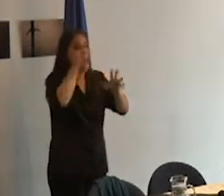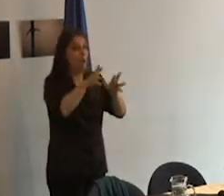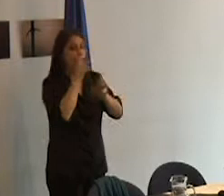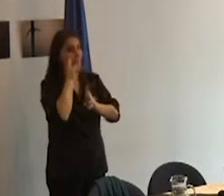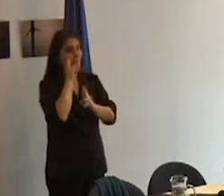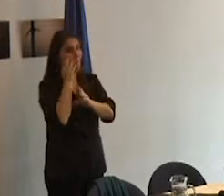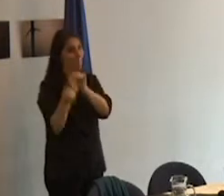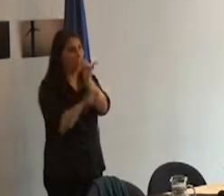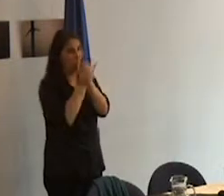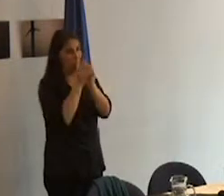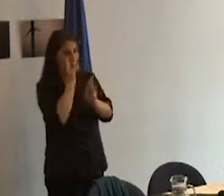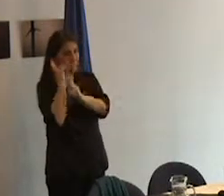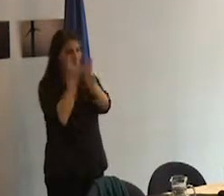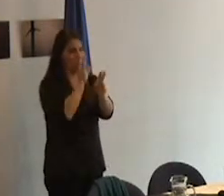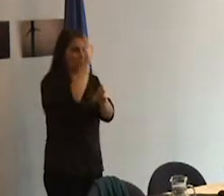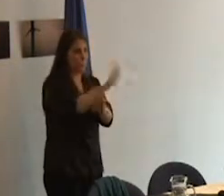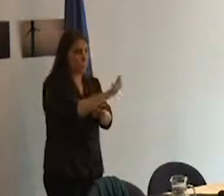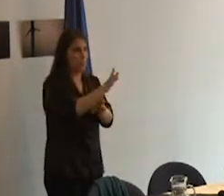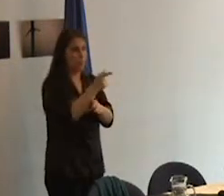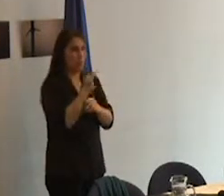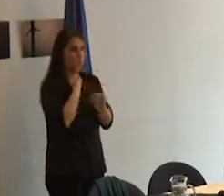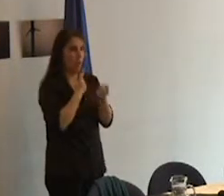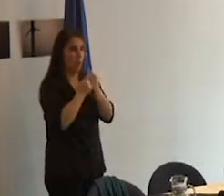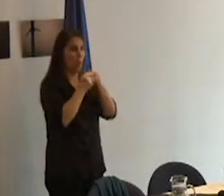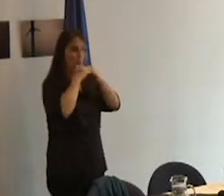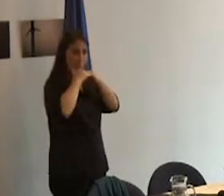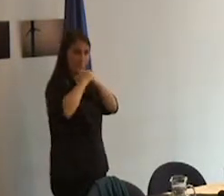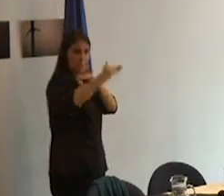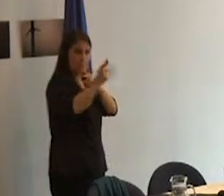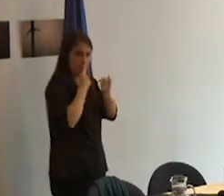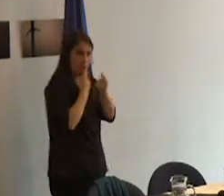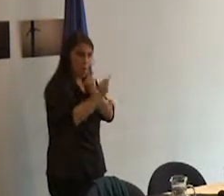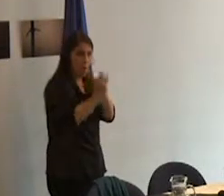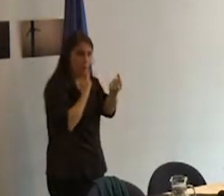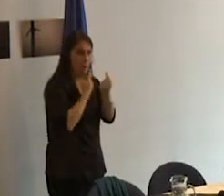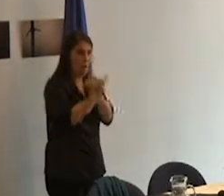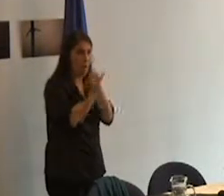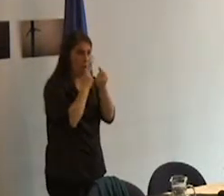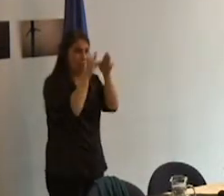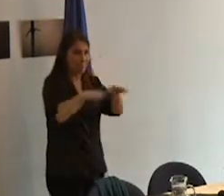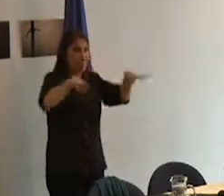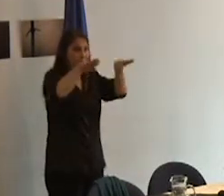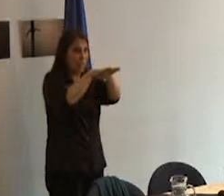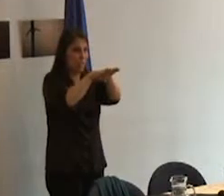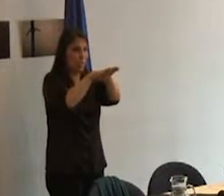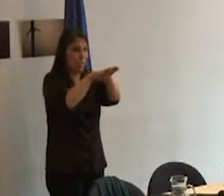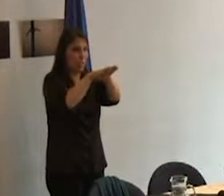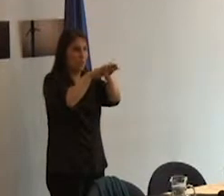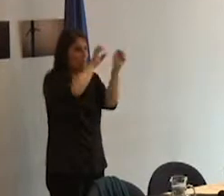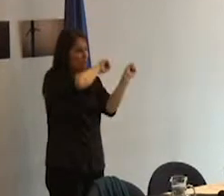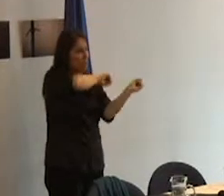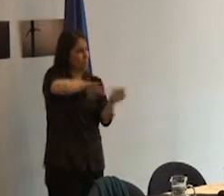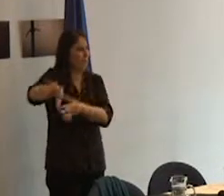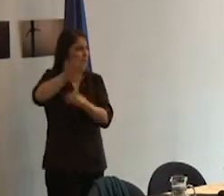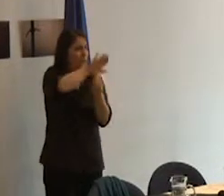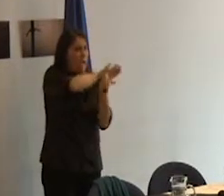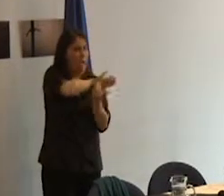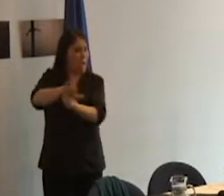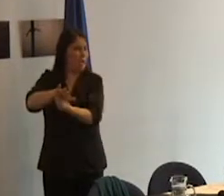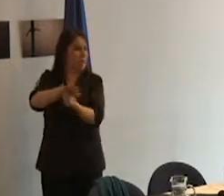el reconocimiento, el diálogo horizontal y la equidad y que abandone la dolorosa historia de